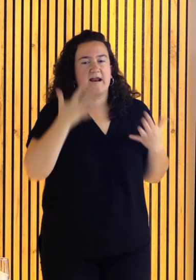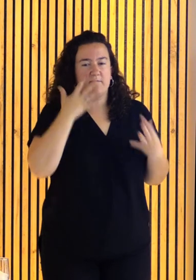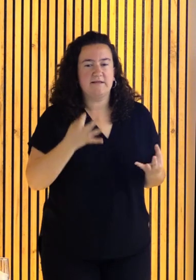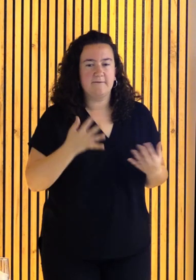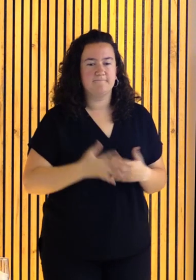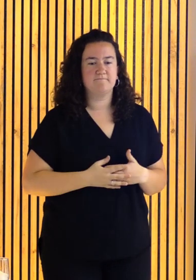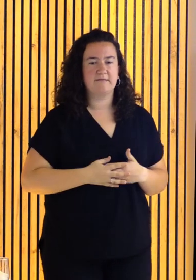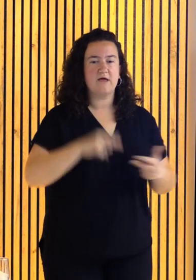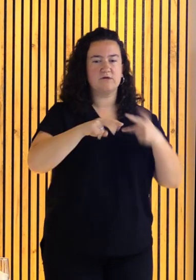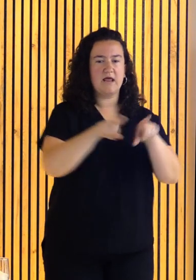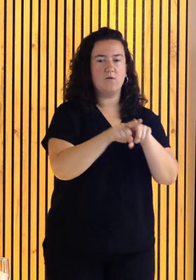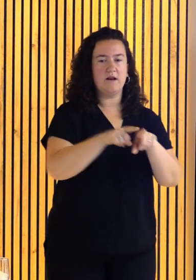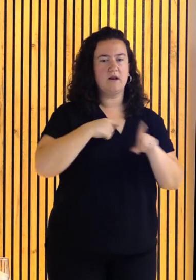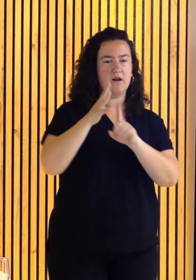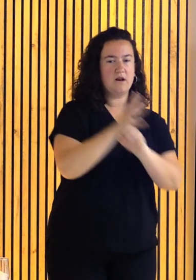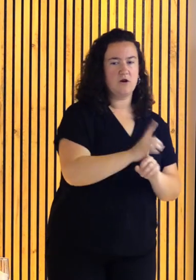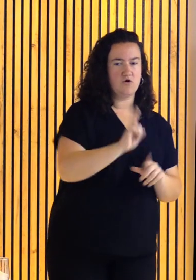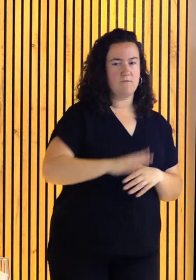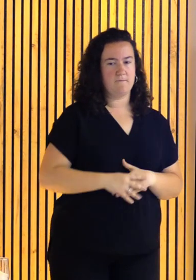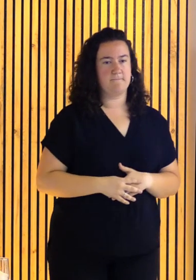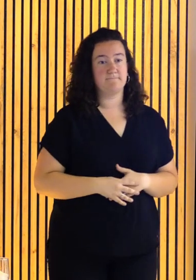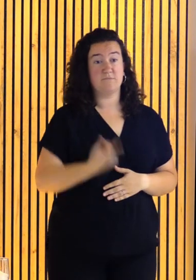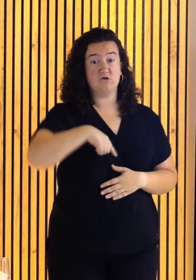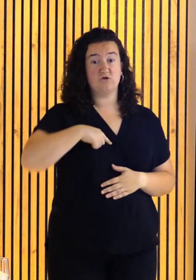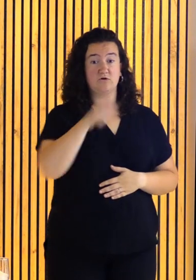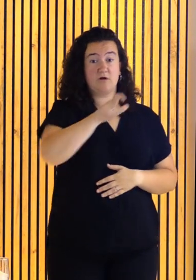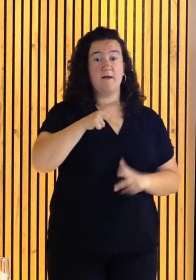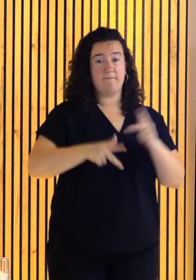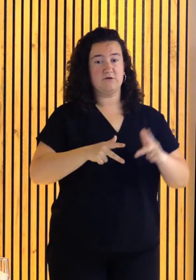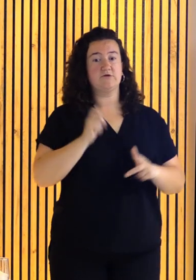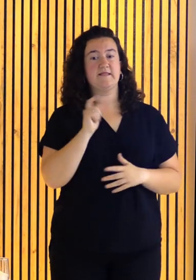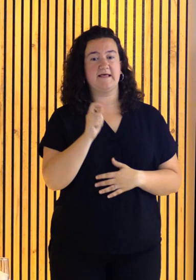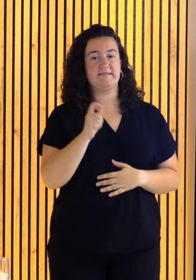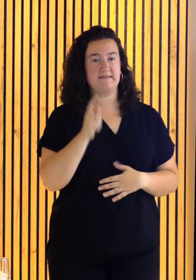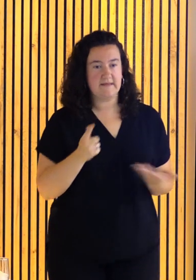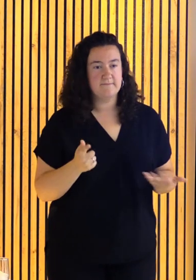bezala, ez da? Eta geuk ere euskaldunok askotan,